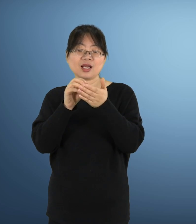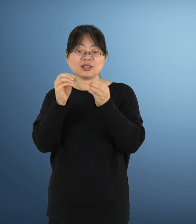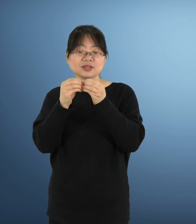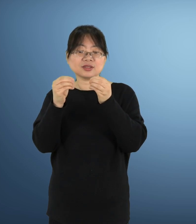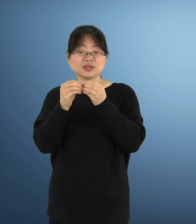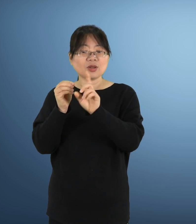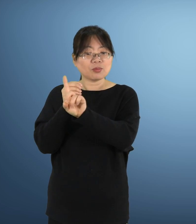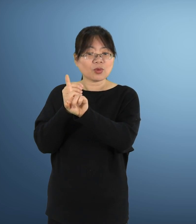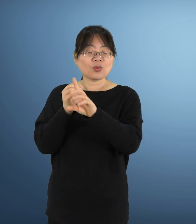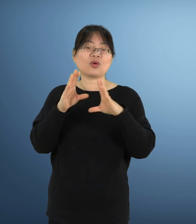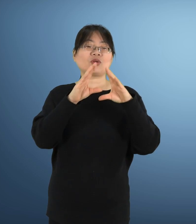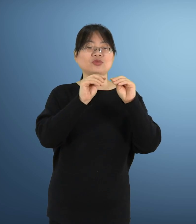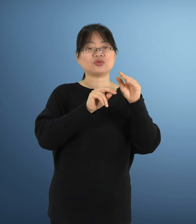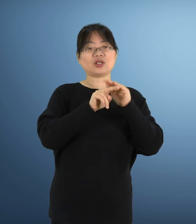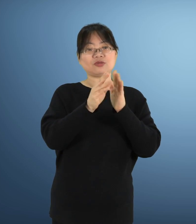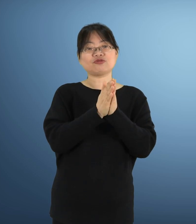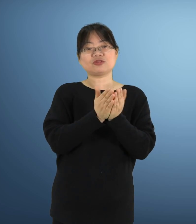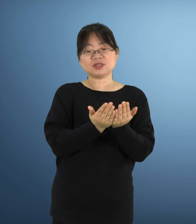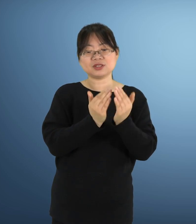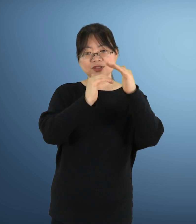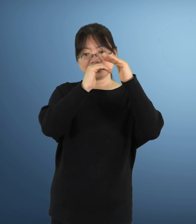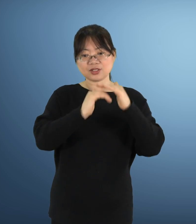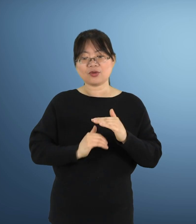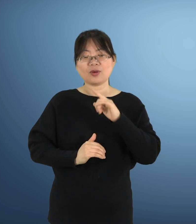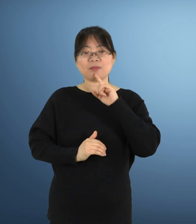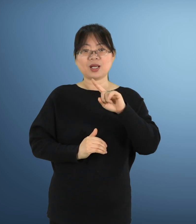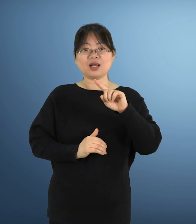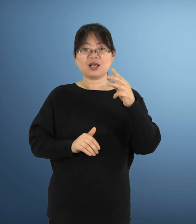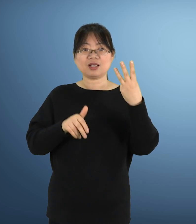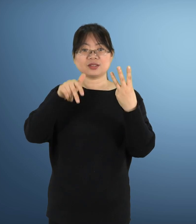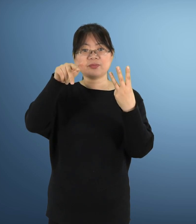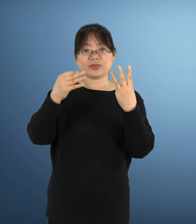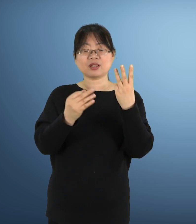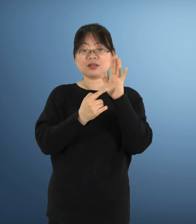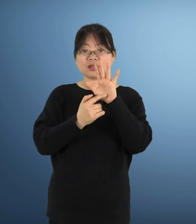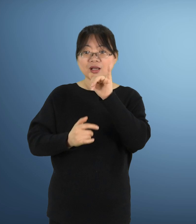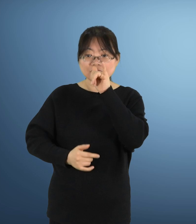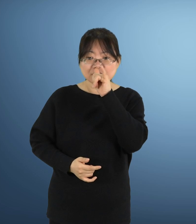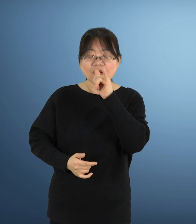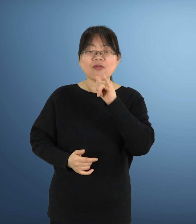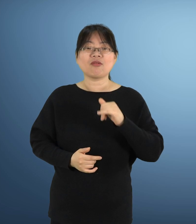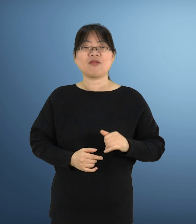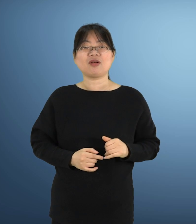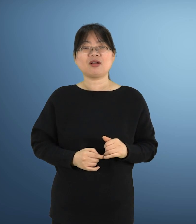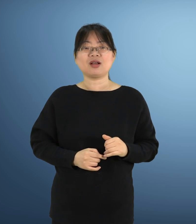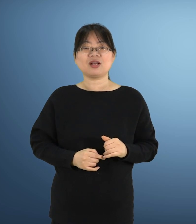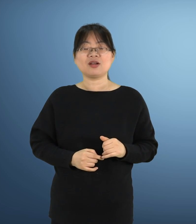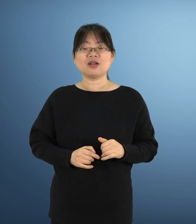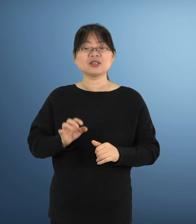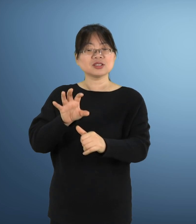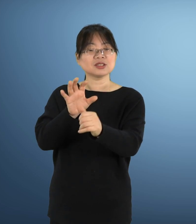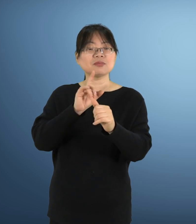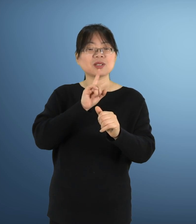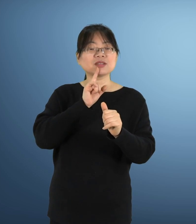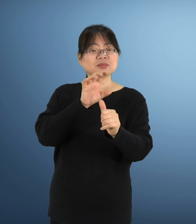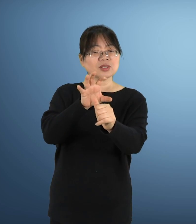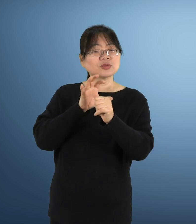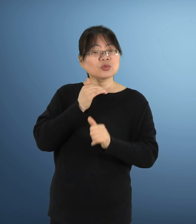같아요? 출애굽기입니다. 출애굽기 3장에 나오는 이야기죠. 이 인용을 지금 누가 하고